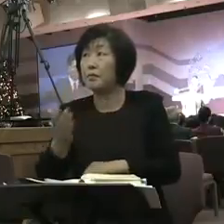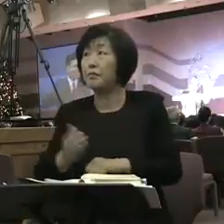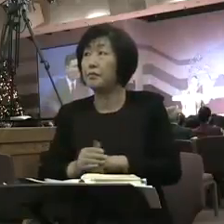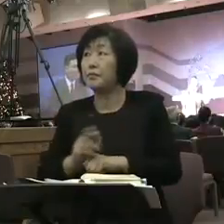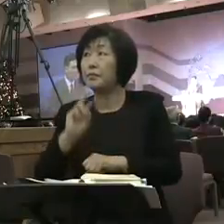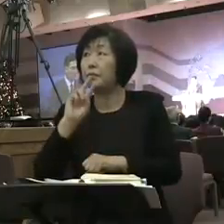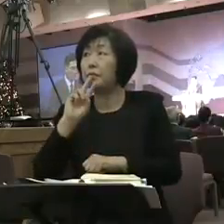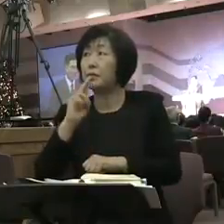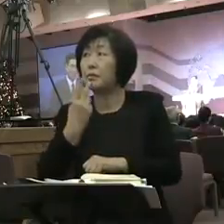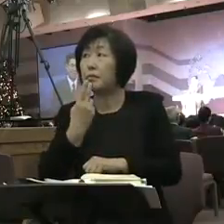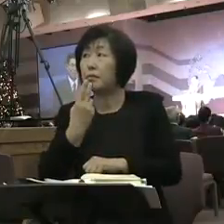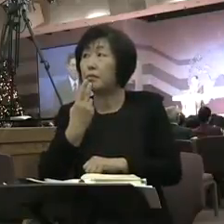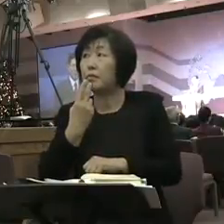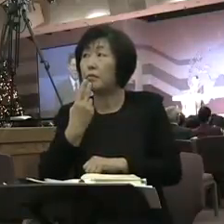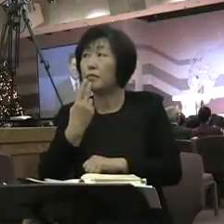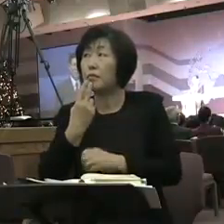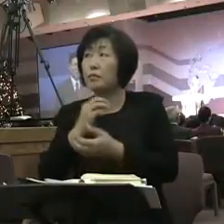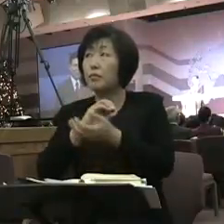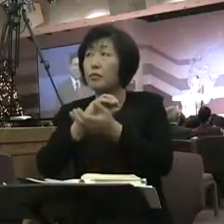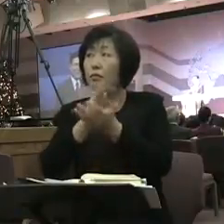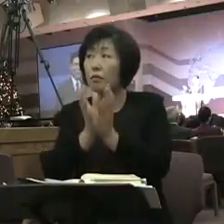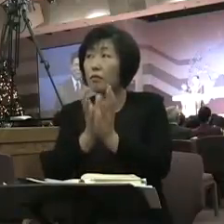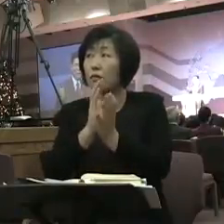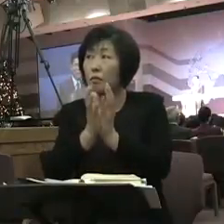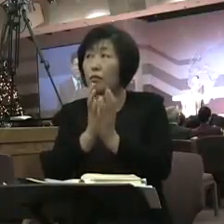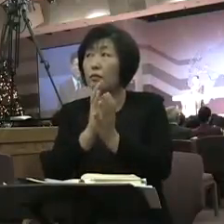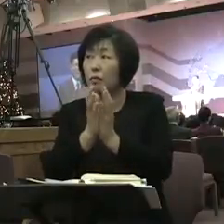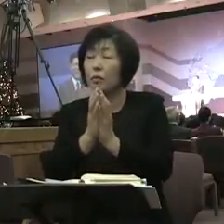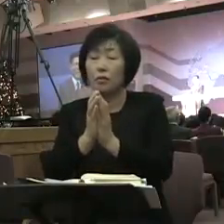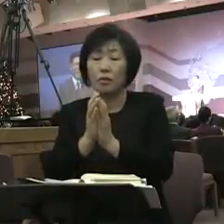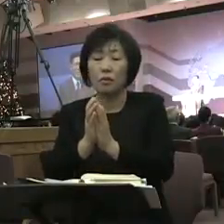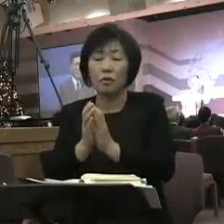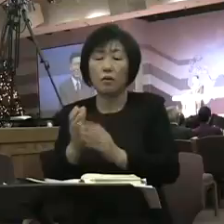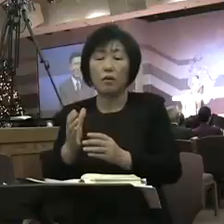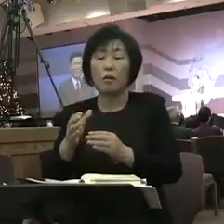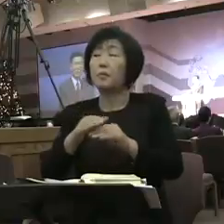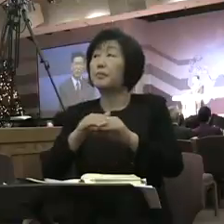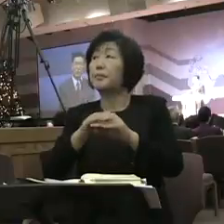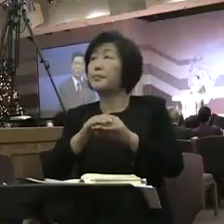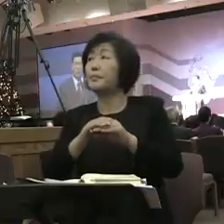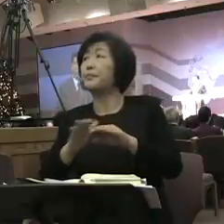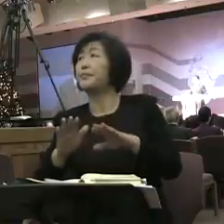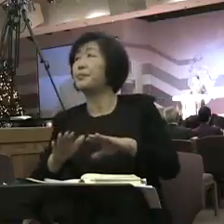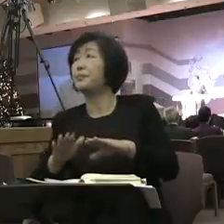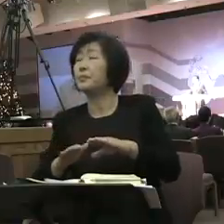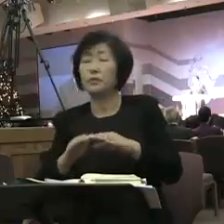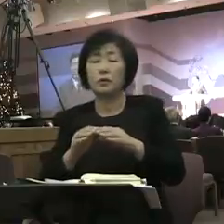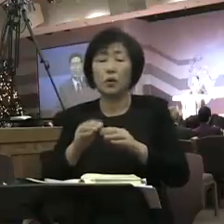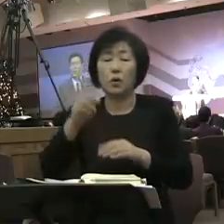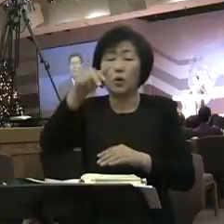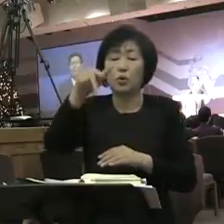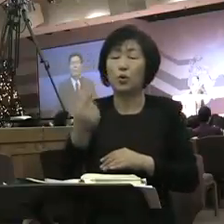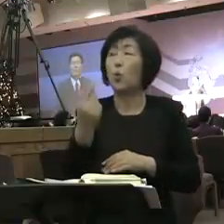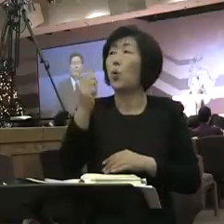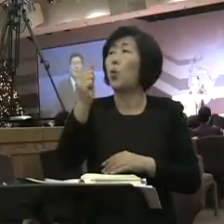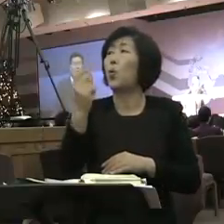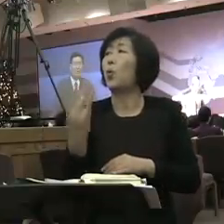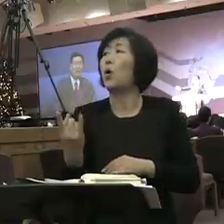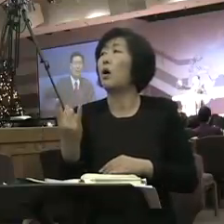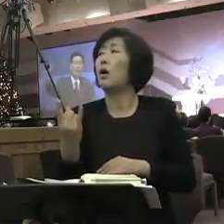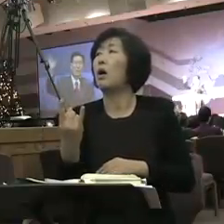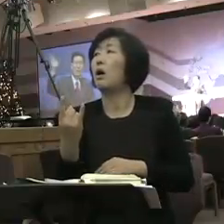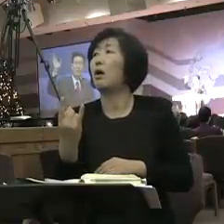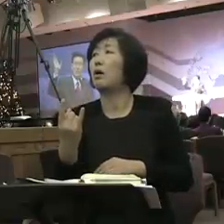물론 꽃꽂이를 하시는 분들 생화 분명하게 내가 만졌기 때문에 생화다. 근데 요즘은 이 조화들이요